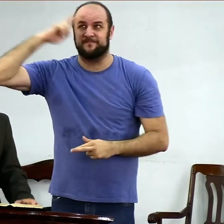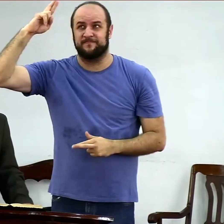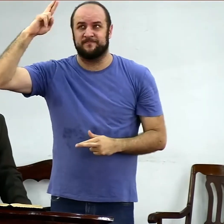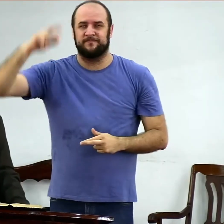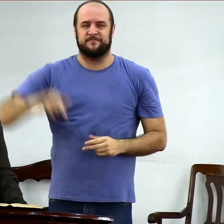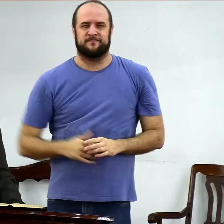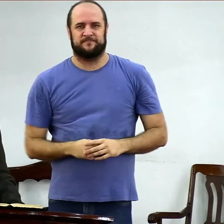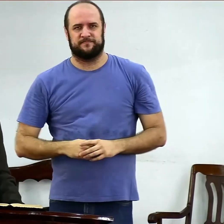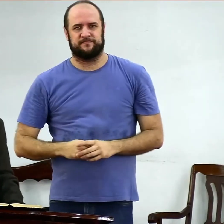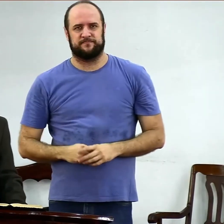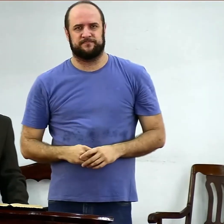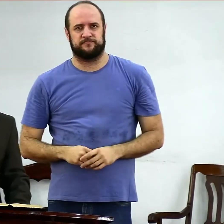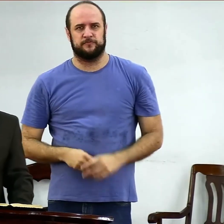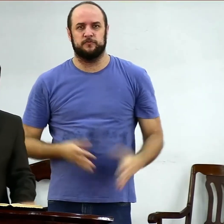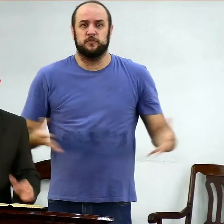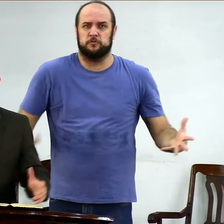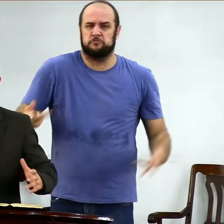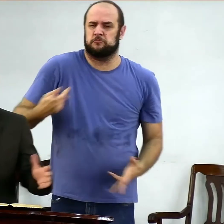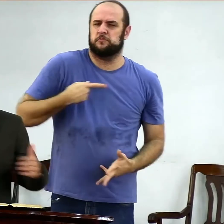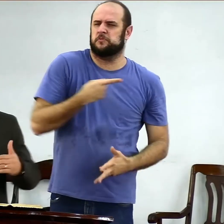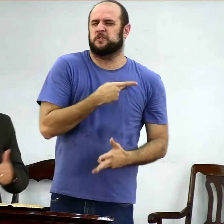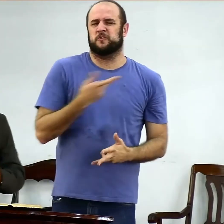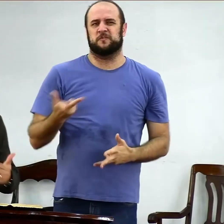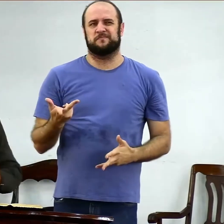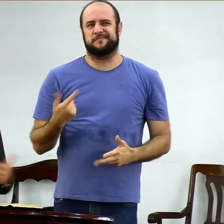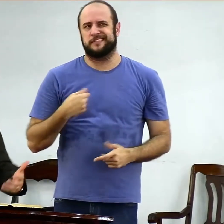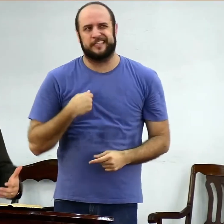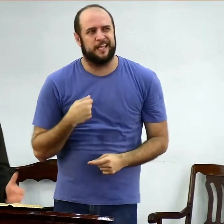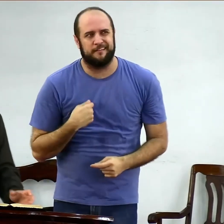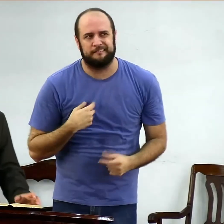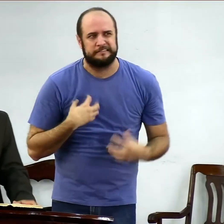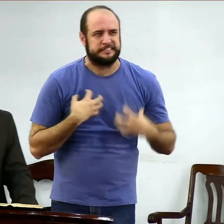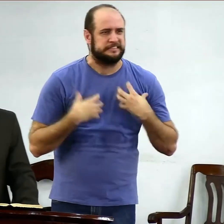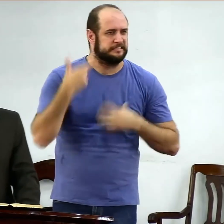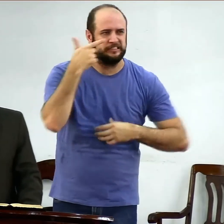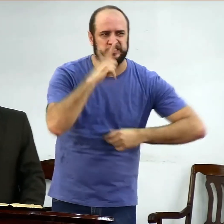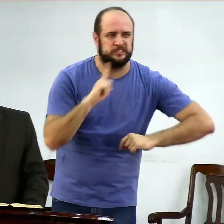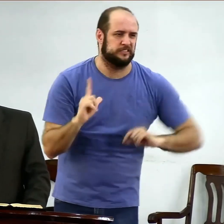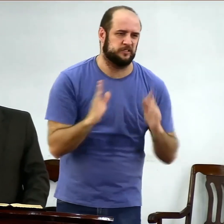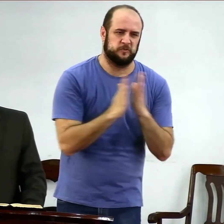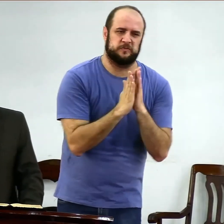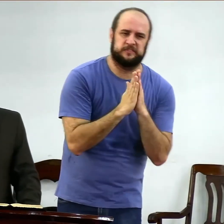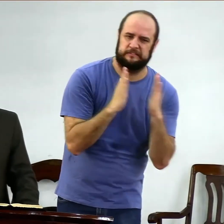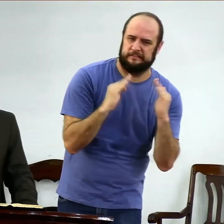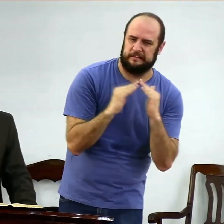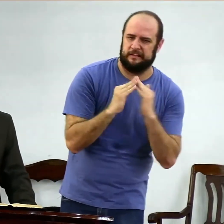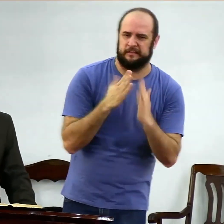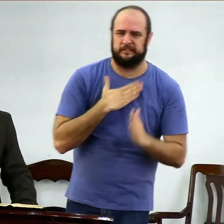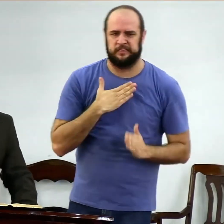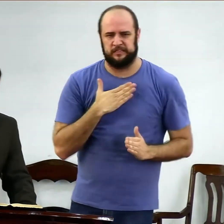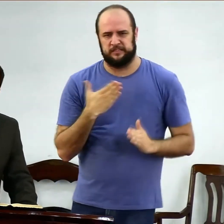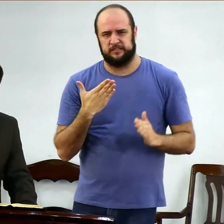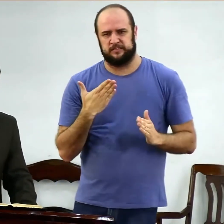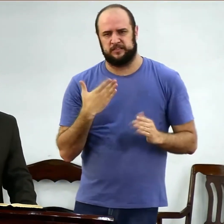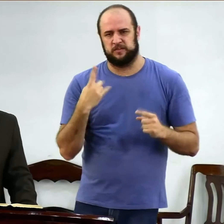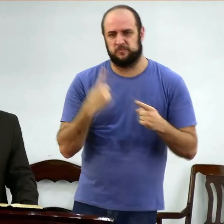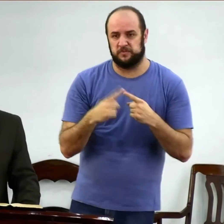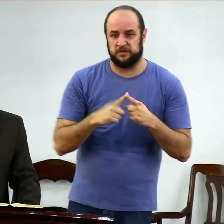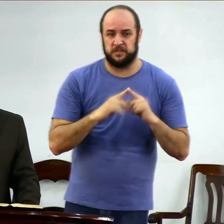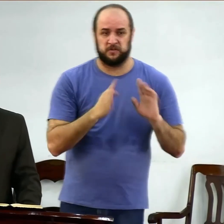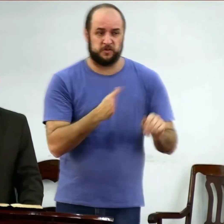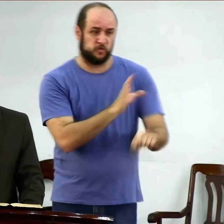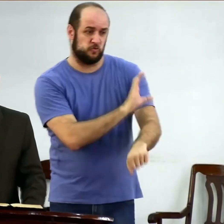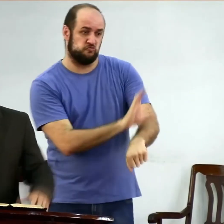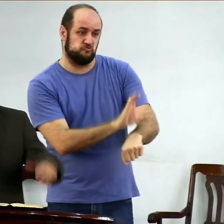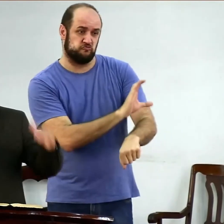Pastor, eu não estou conseguindo mais fazer minhas devocionais, porque comecei um curso à